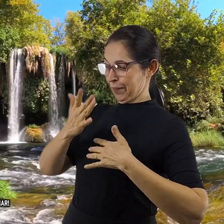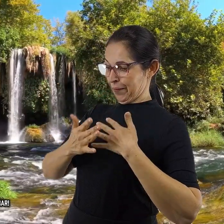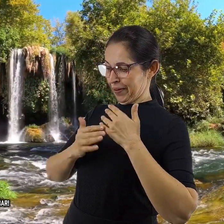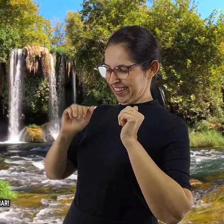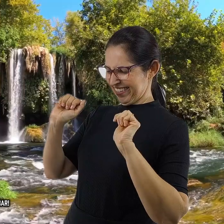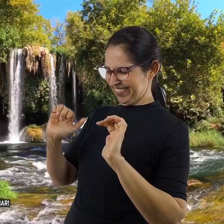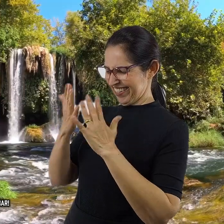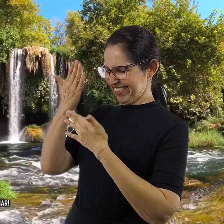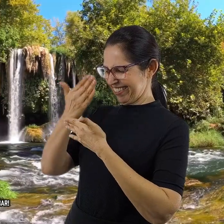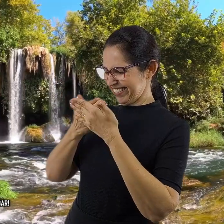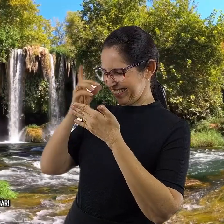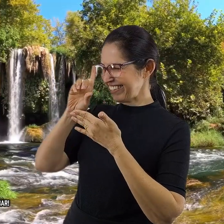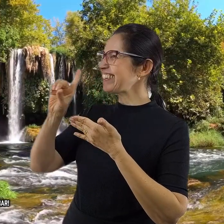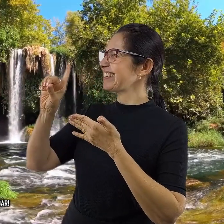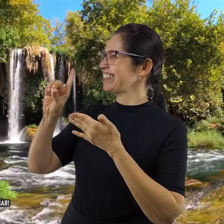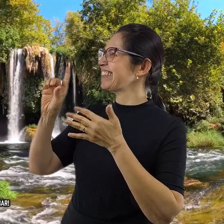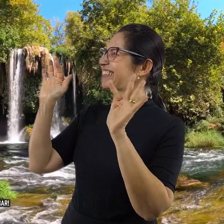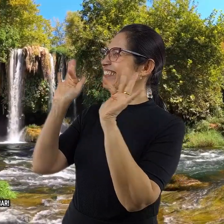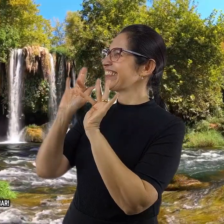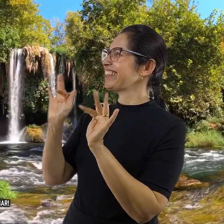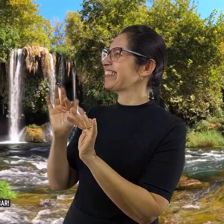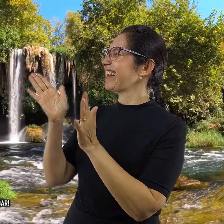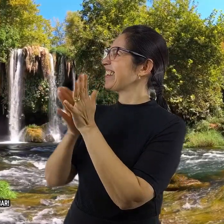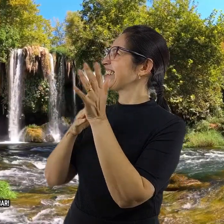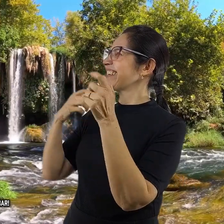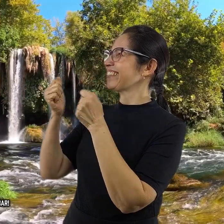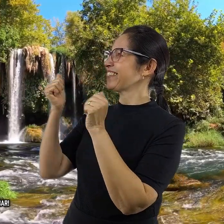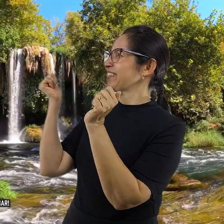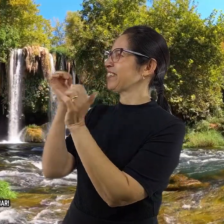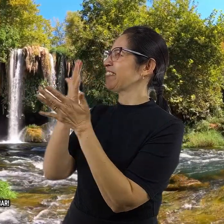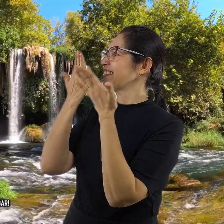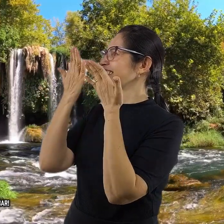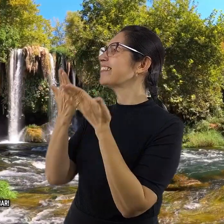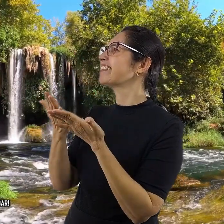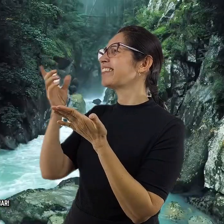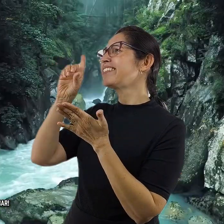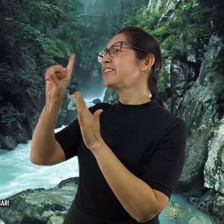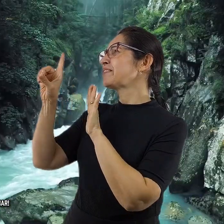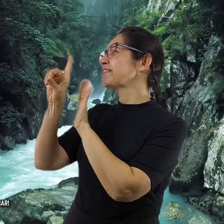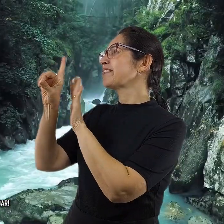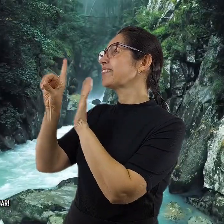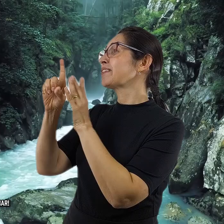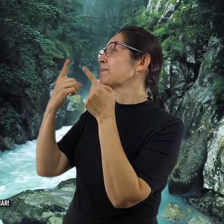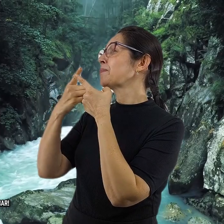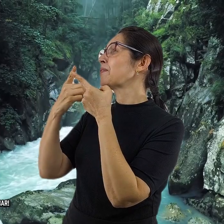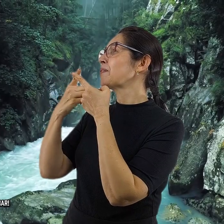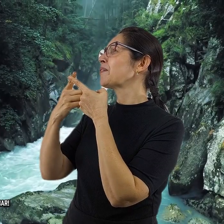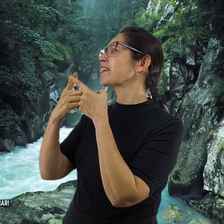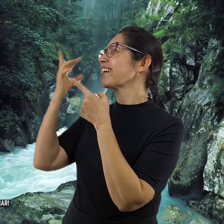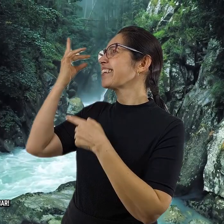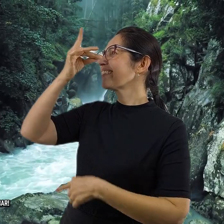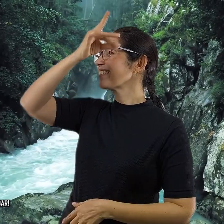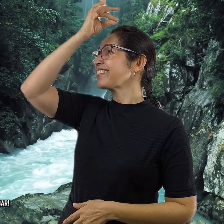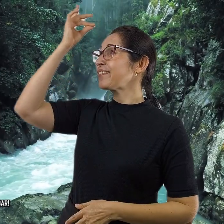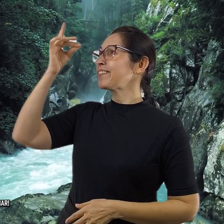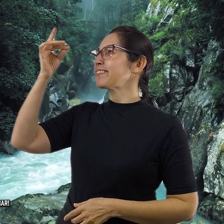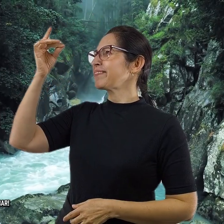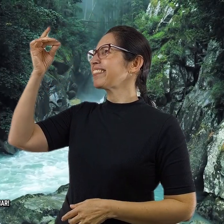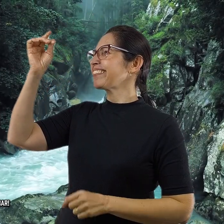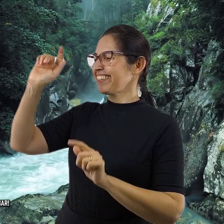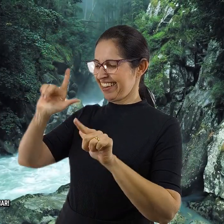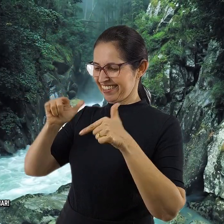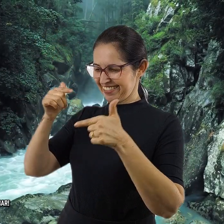esta festa na Tua presença. Aleluia. Glória e aleluia nós damos a Ti, Senhor, porque o Teu Santo Espírito se